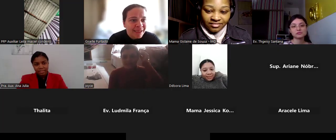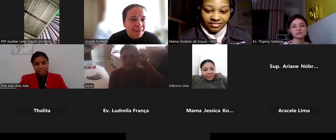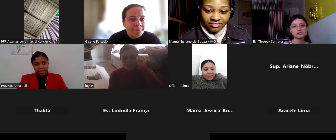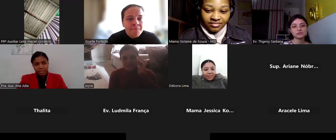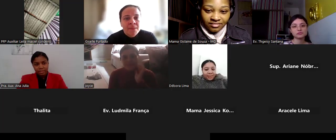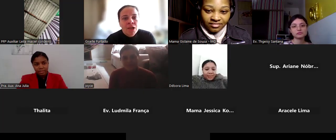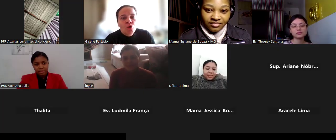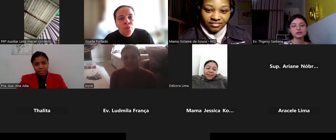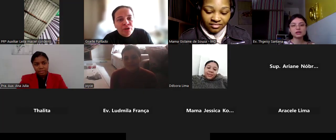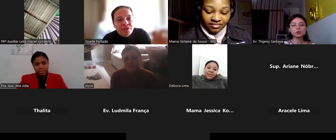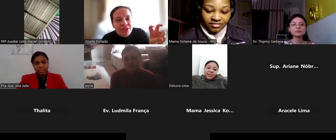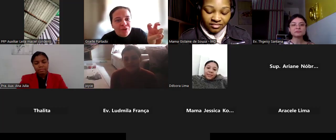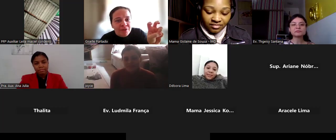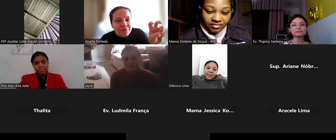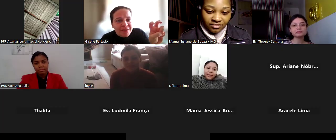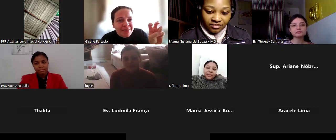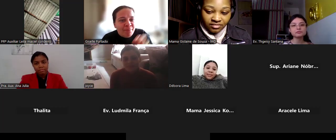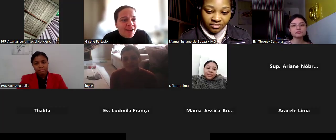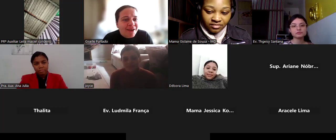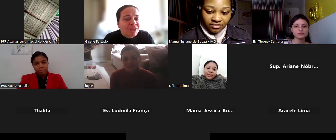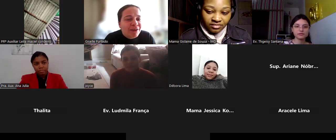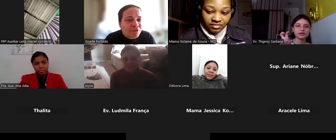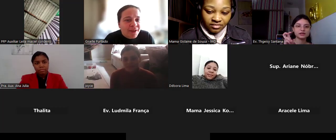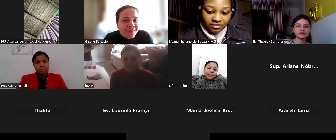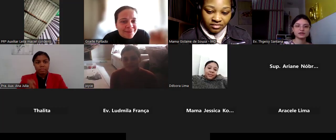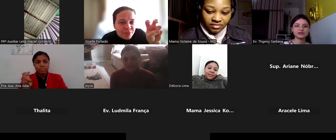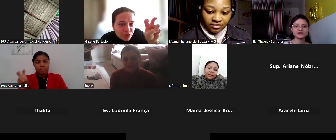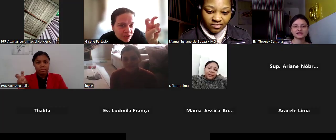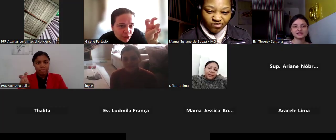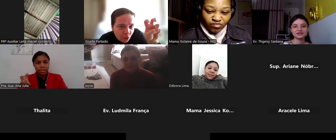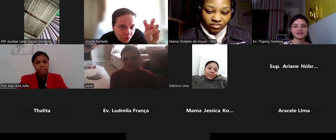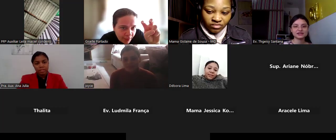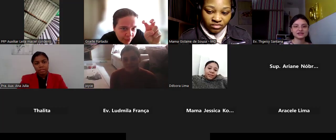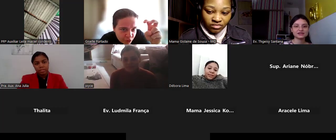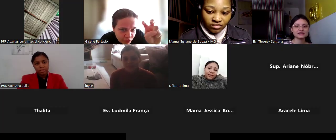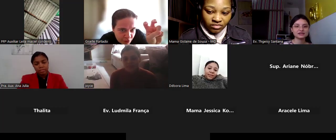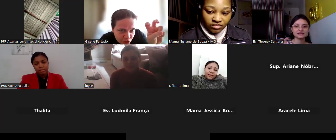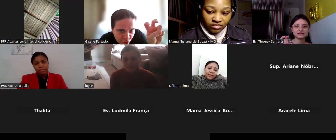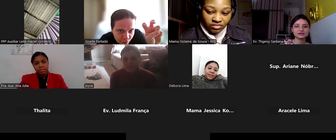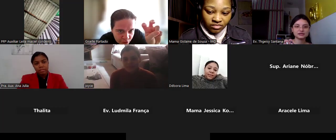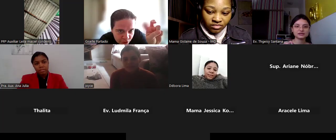né? O número 5, ó, você vai ensinar para ela quando ela for falar. O número 5 é os dois dedinhos curvadinhos